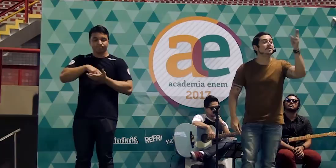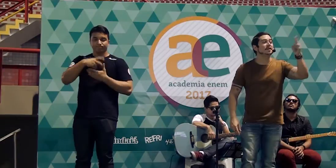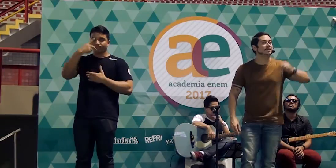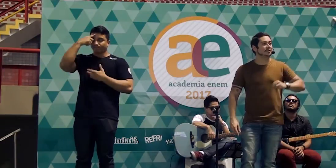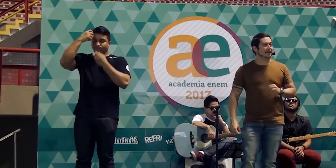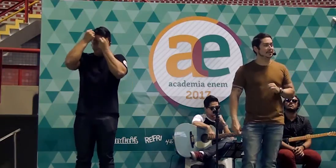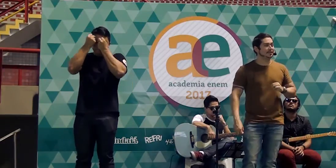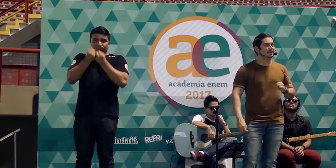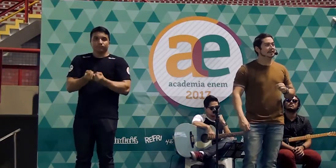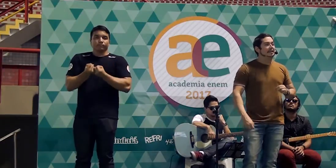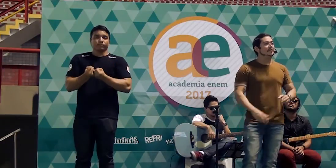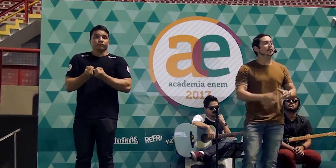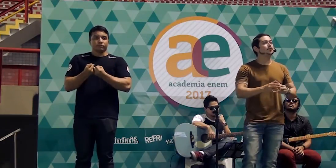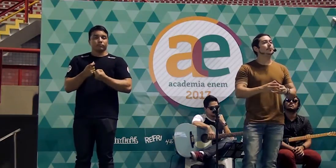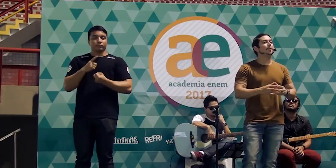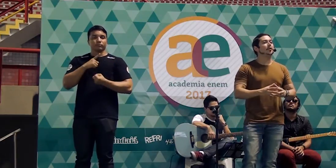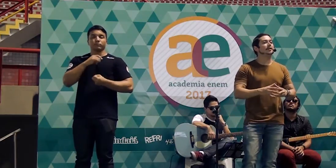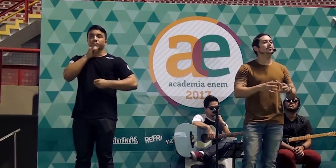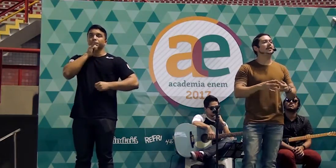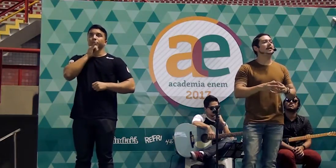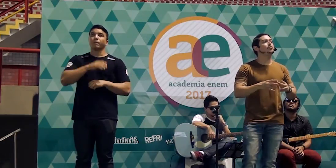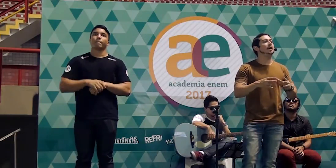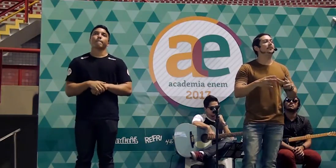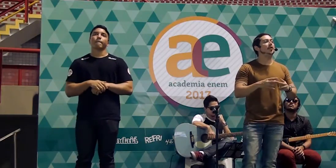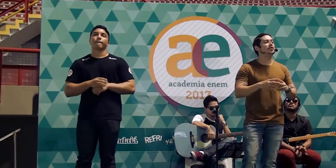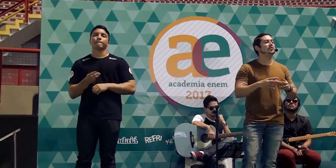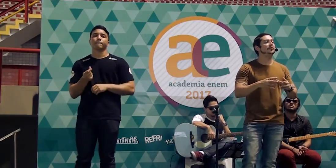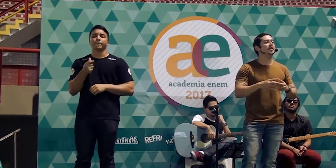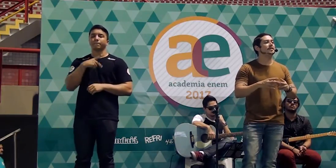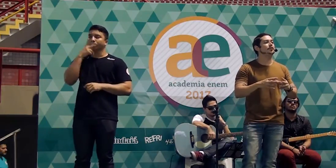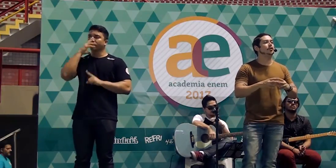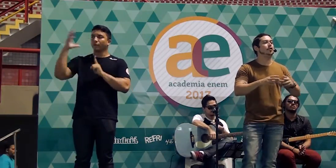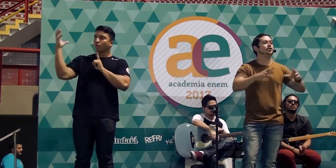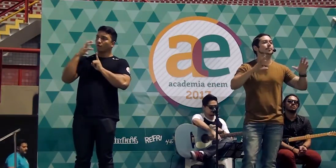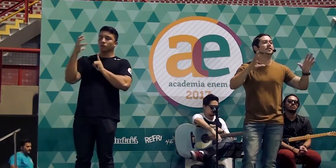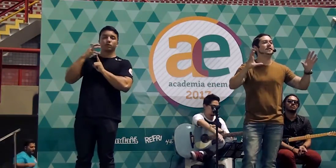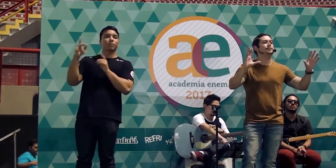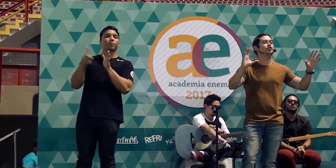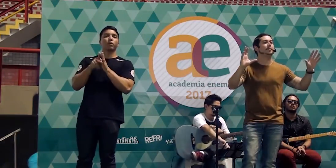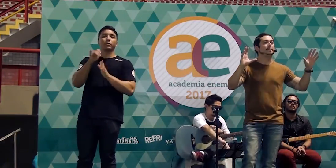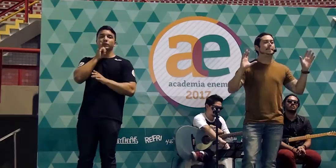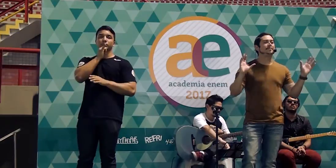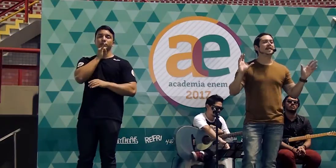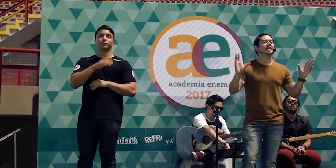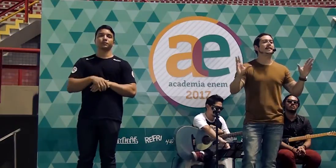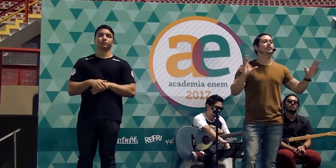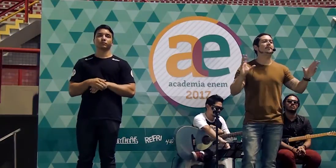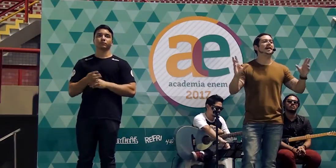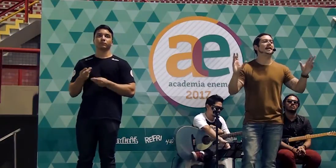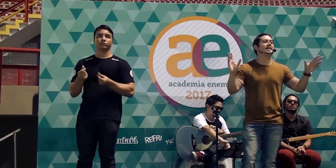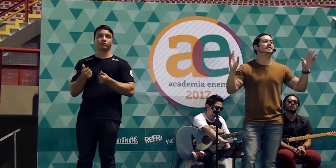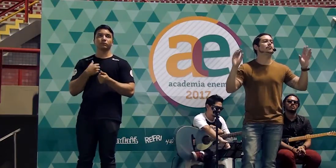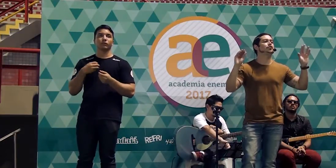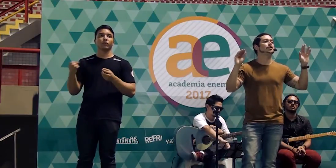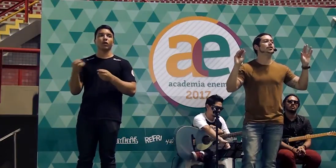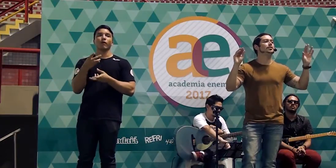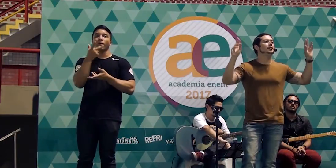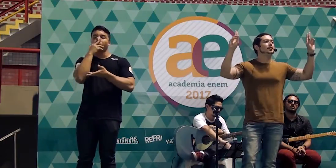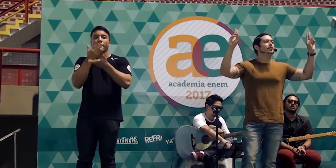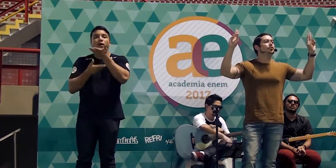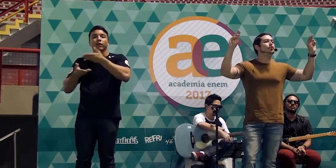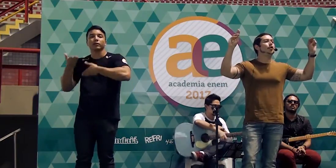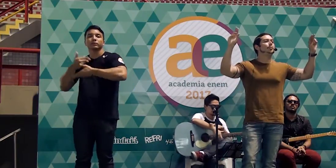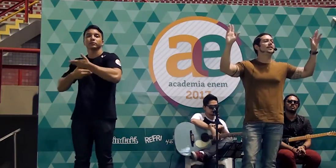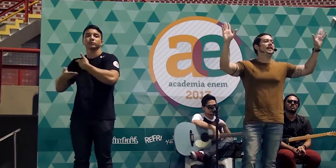na consciência, tu acredita? Vamos supor que tu tem uma forte influência ideológica, por exemplo, sobre essa nova relação